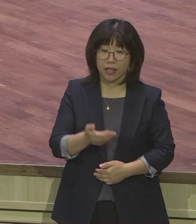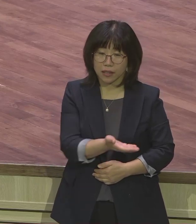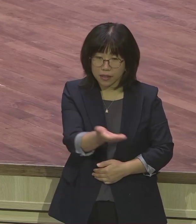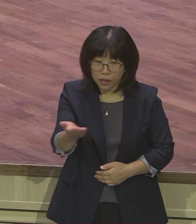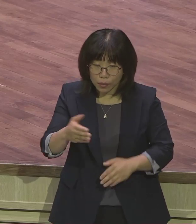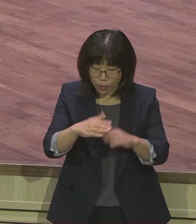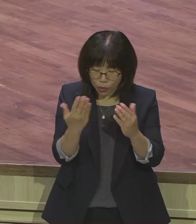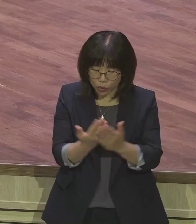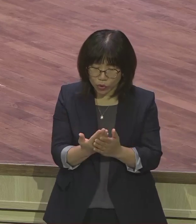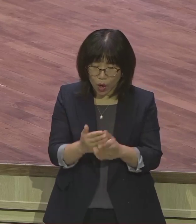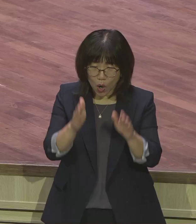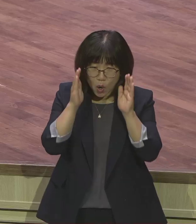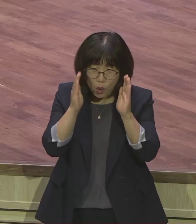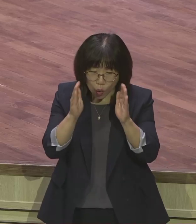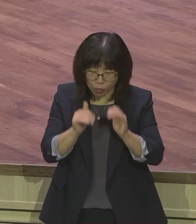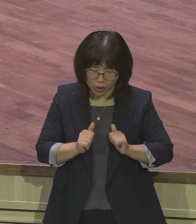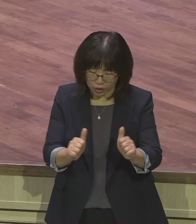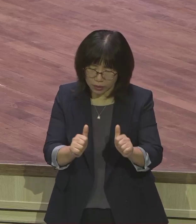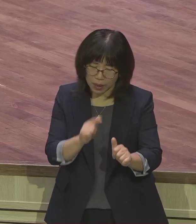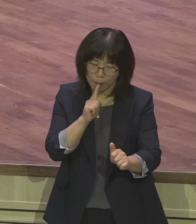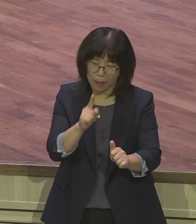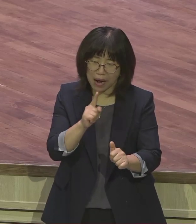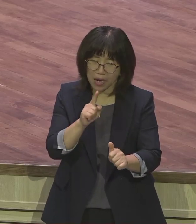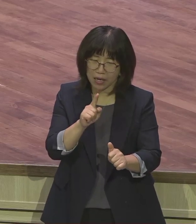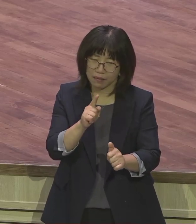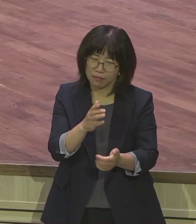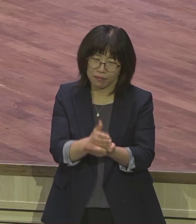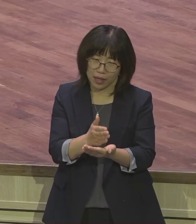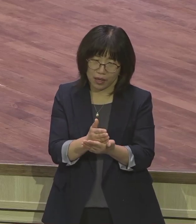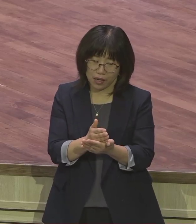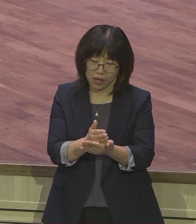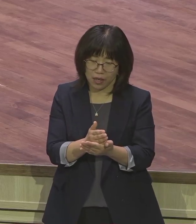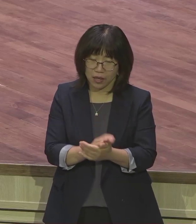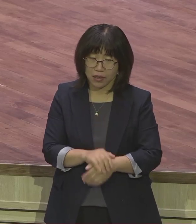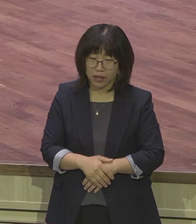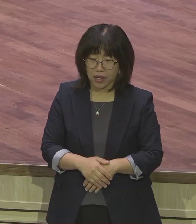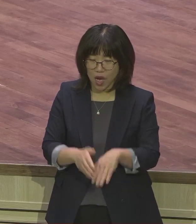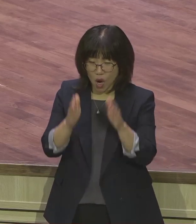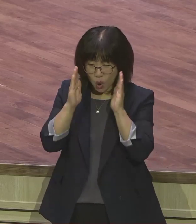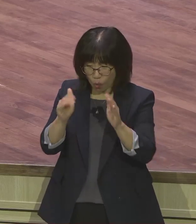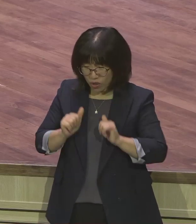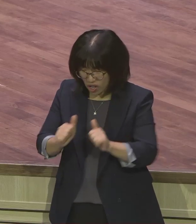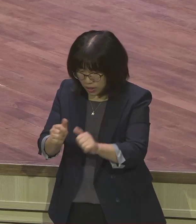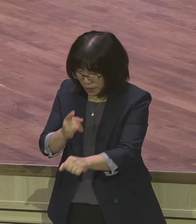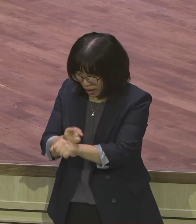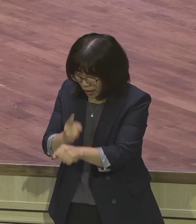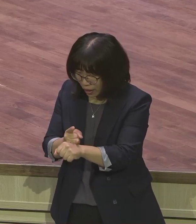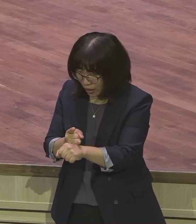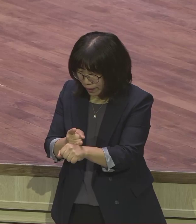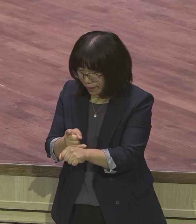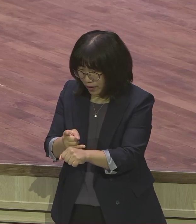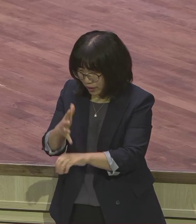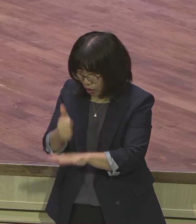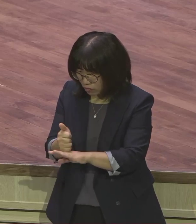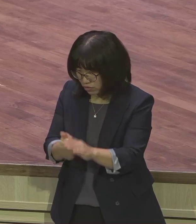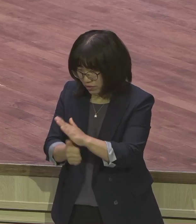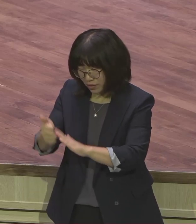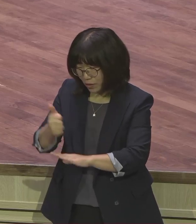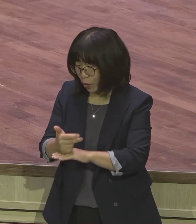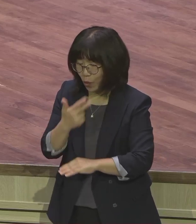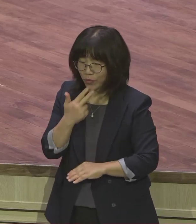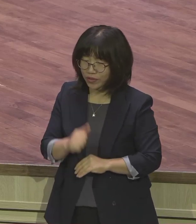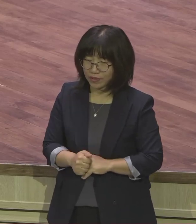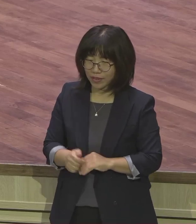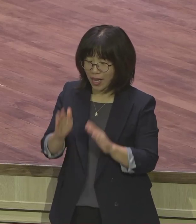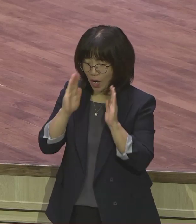다른 거 공부 열심히 하라고 말할 필요 없어요 공부 열심히 하라는지 공부 잘하는 놈 거의 없어요 공부 잘하는 놈 열심히